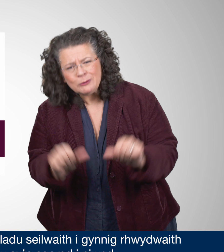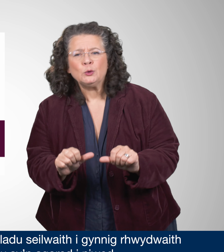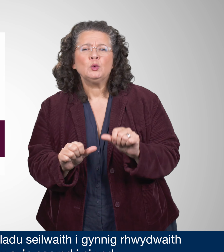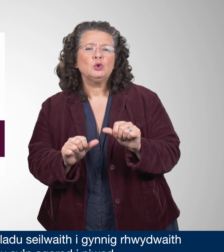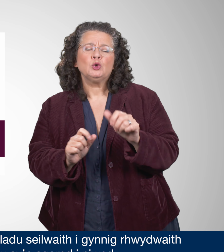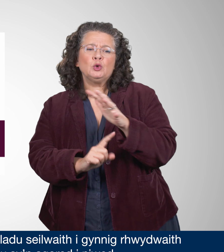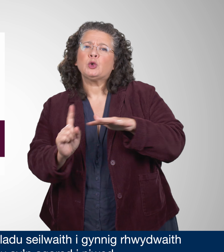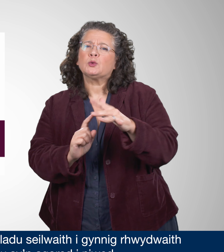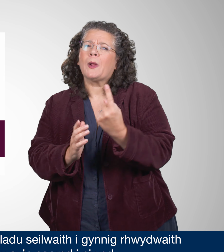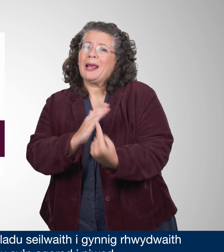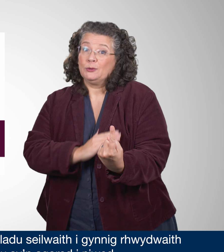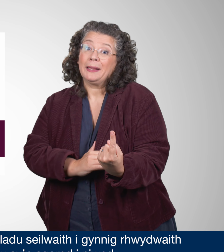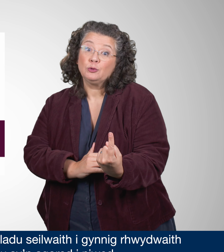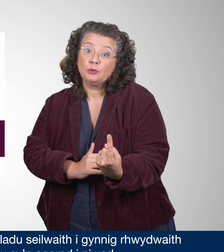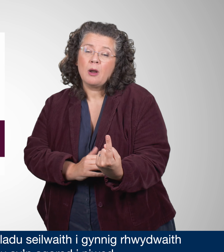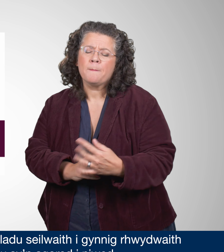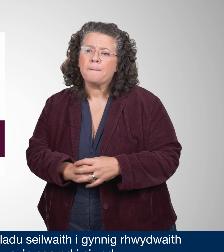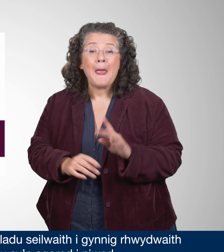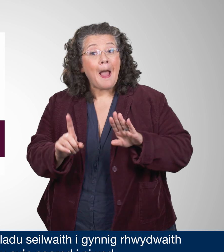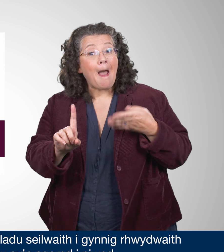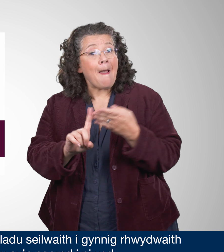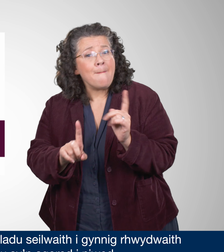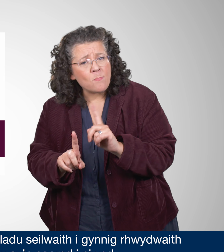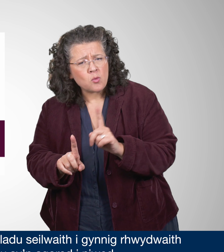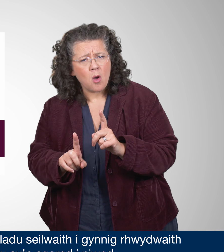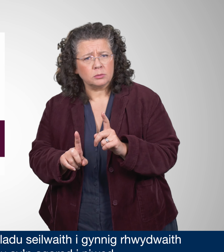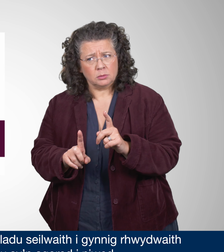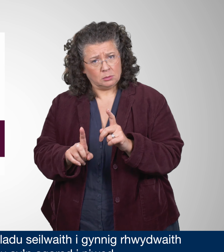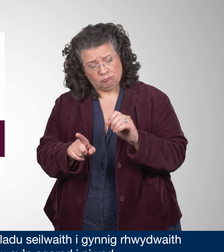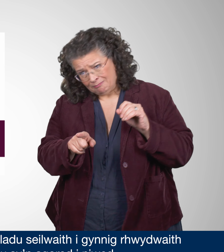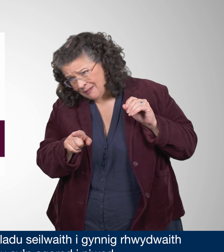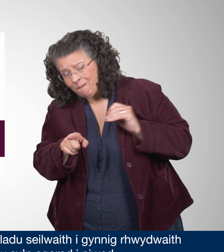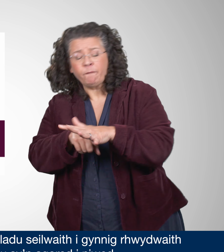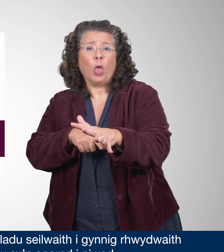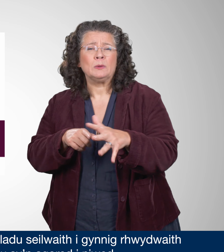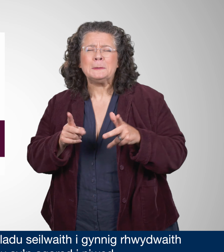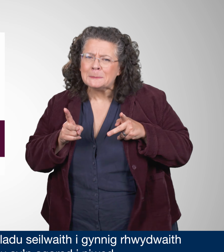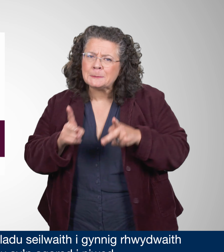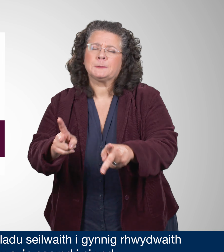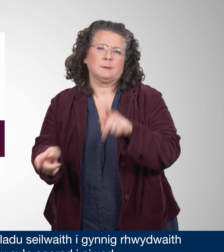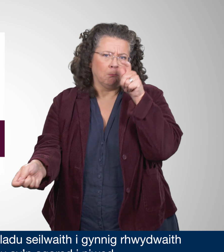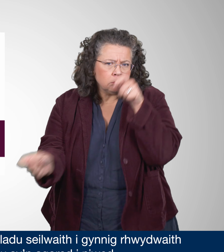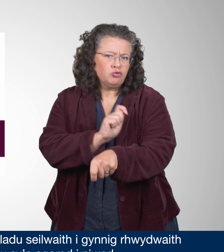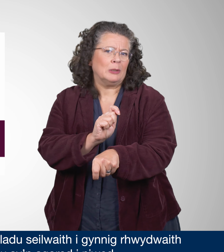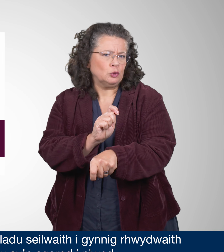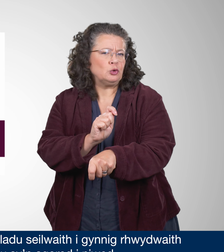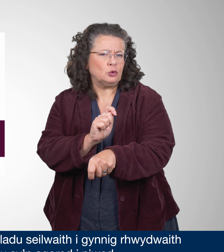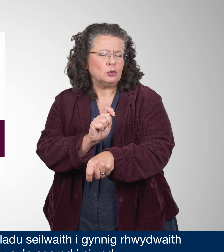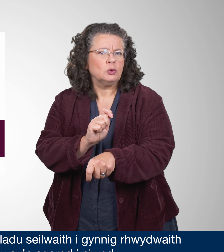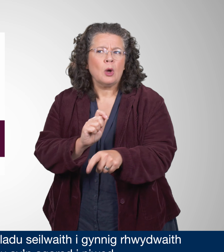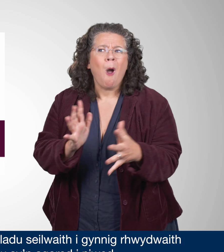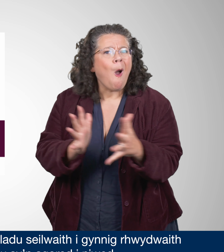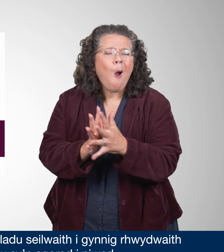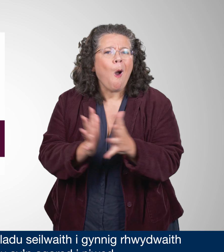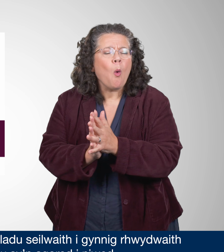Ei nod yw creu newid system drwy adeiladu